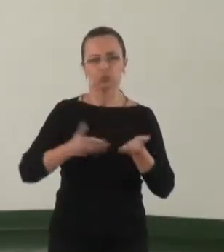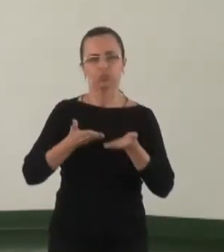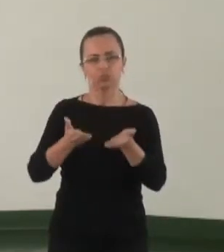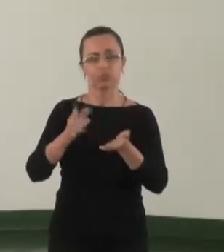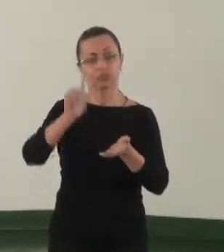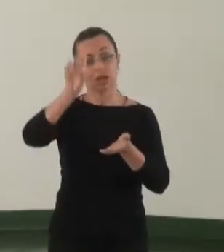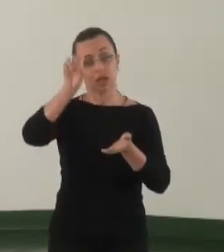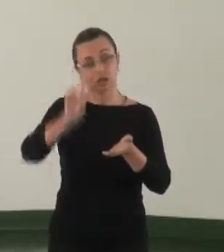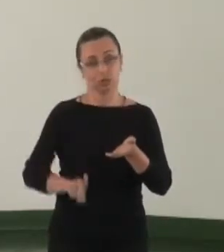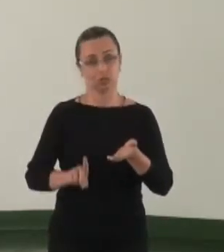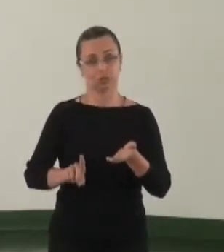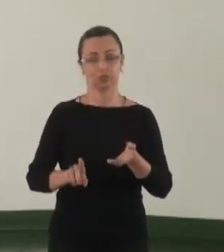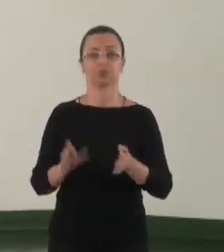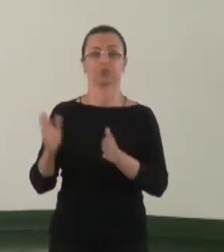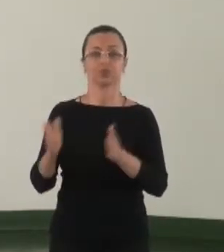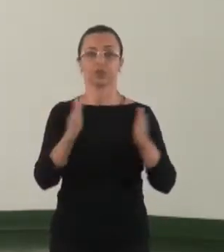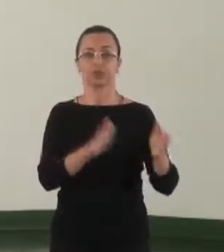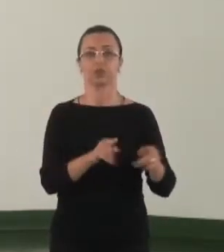o racismo ambiental.